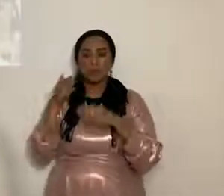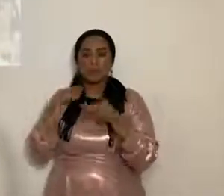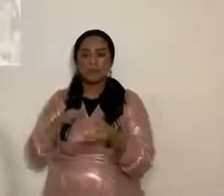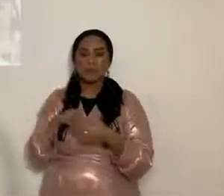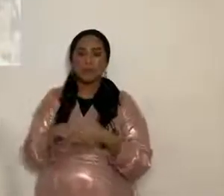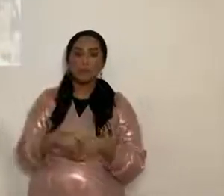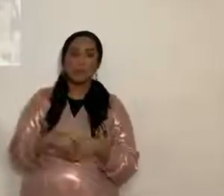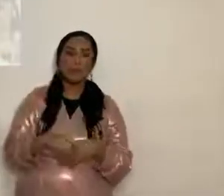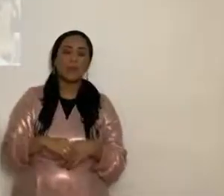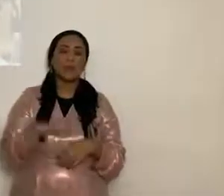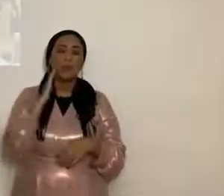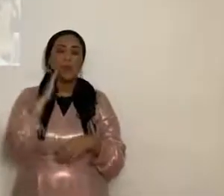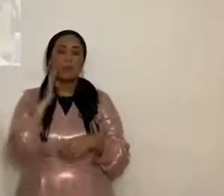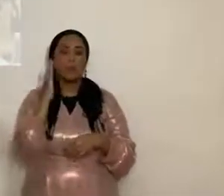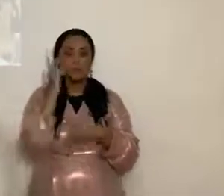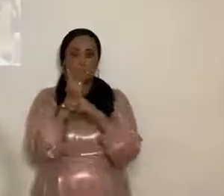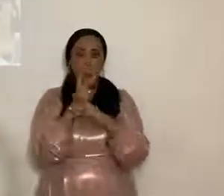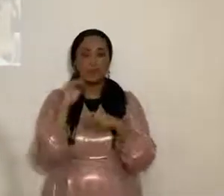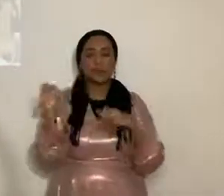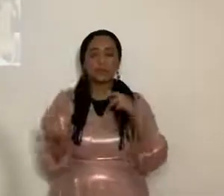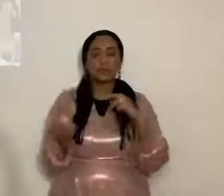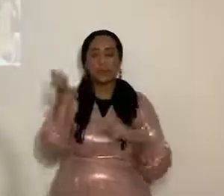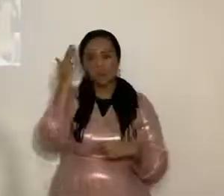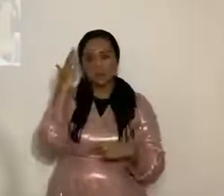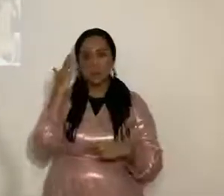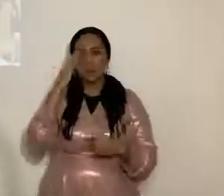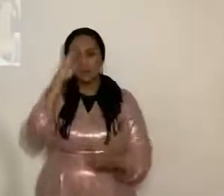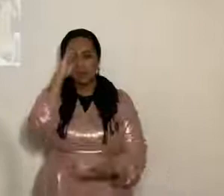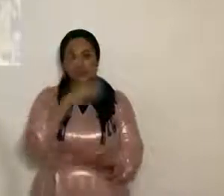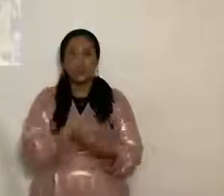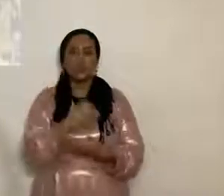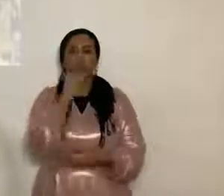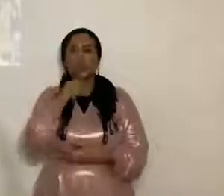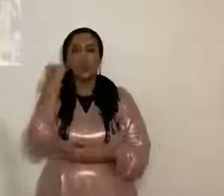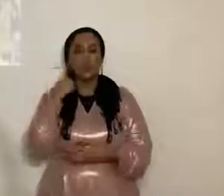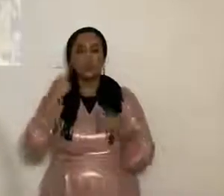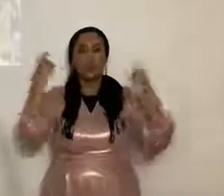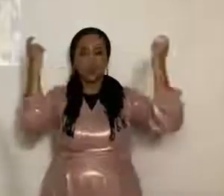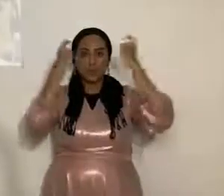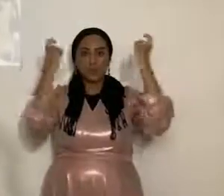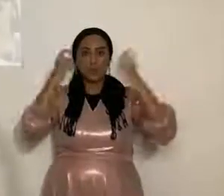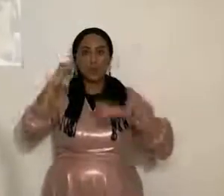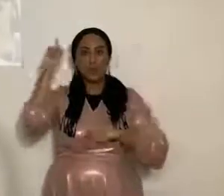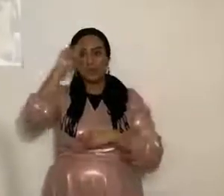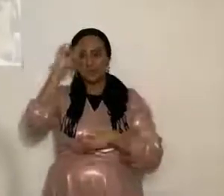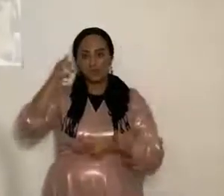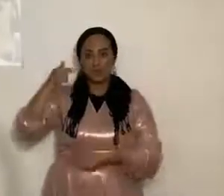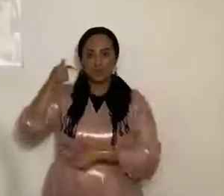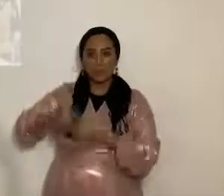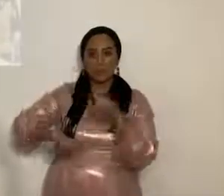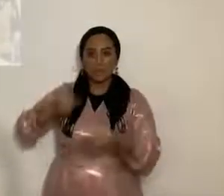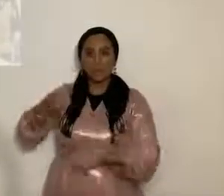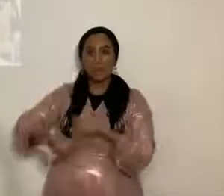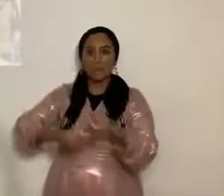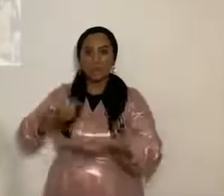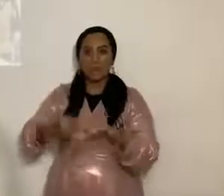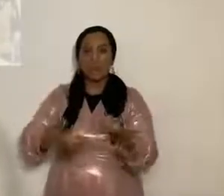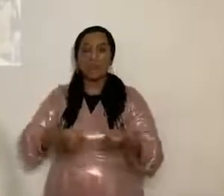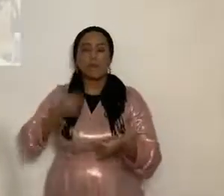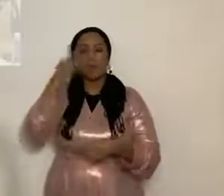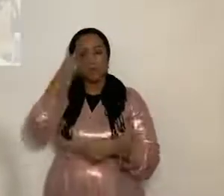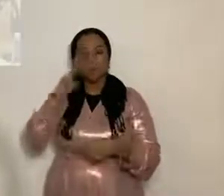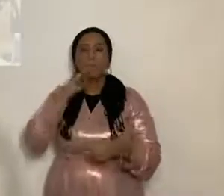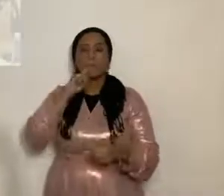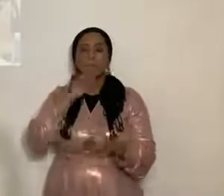morirá. Guardarán pues el Shabbat los hijos de Israel, celebrándolo por sus generaciones. Fuerte, por